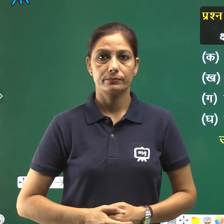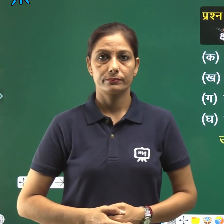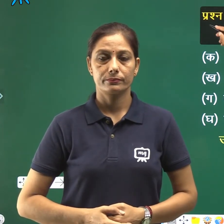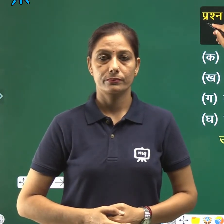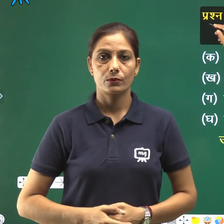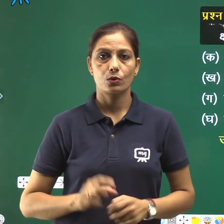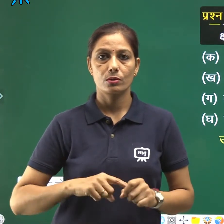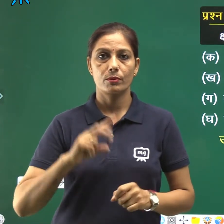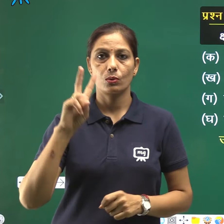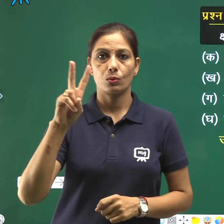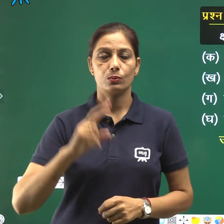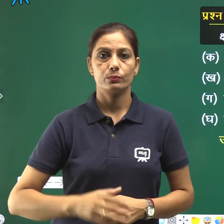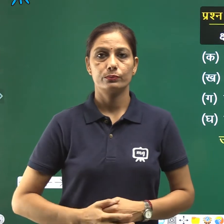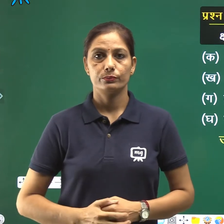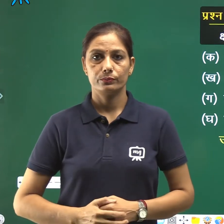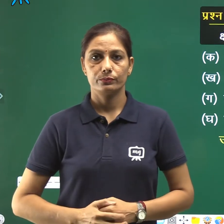प्रश्न 2,